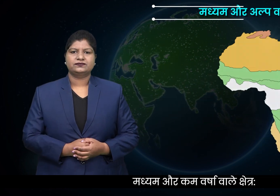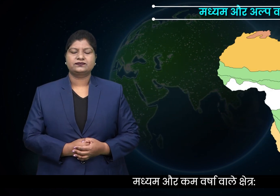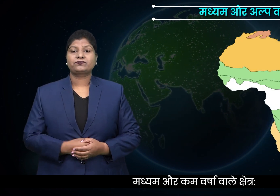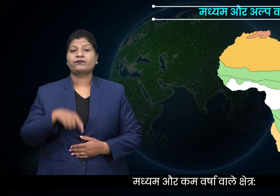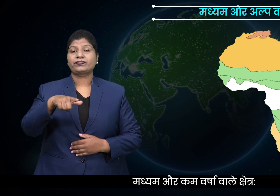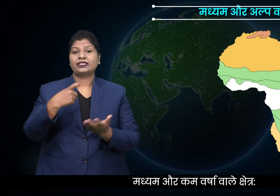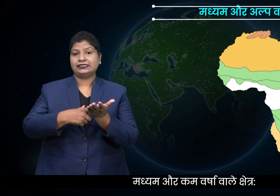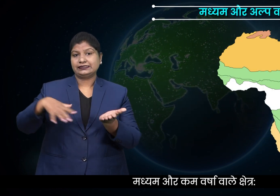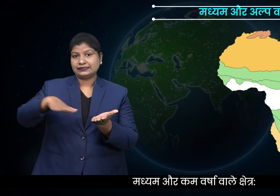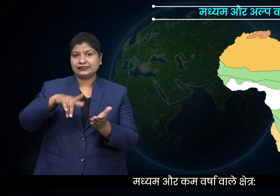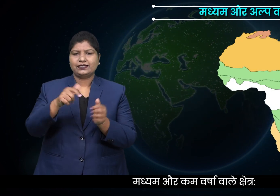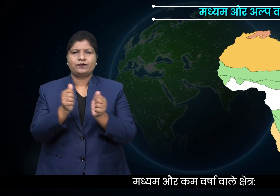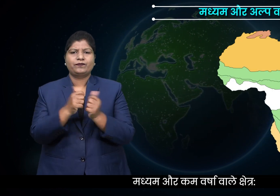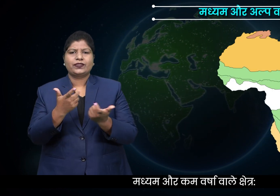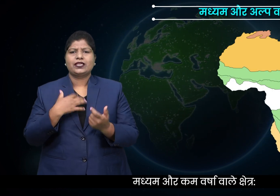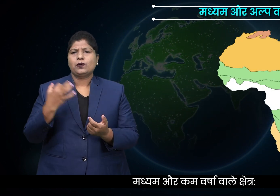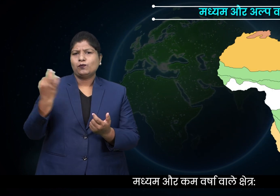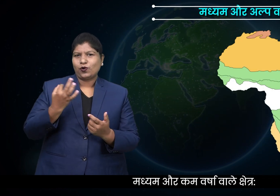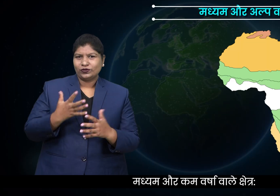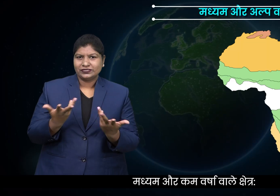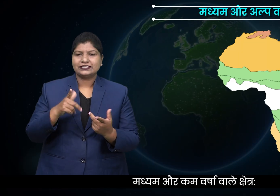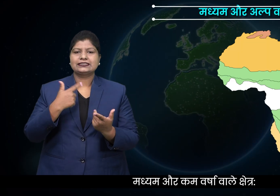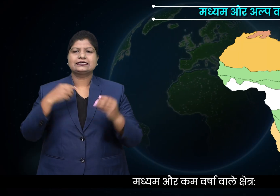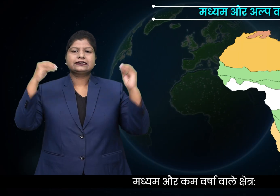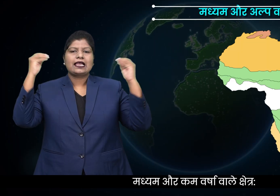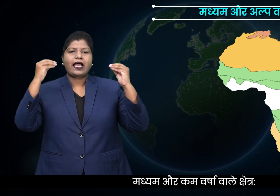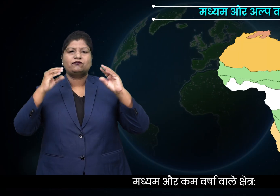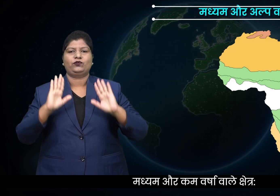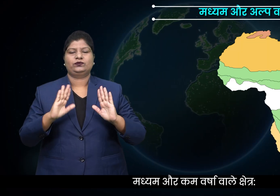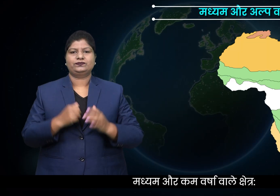मध्यम और कम वर्षा वाले क्षेत्र